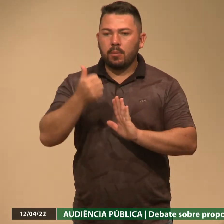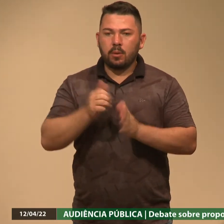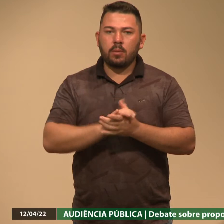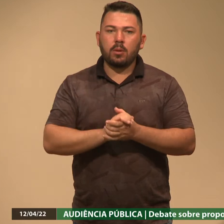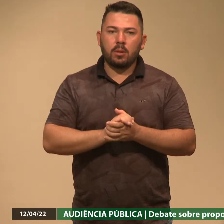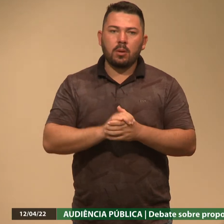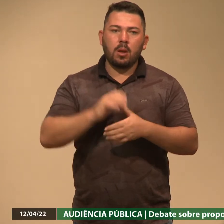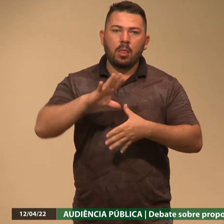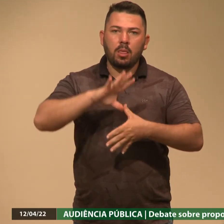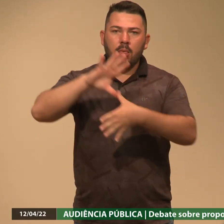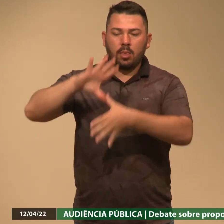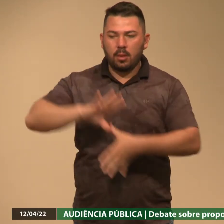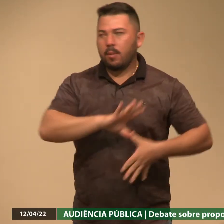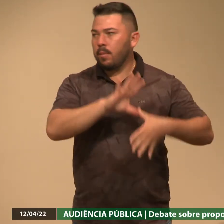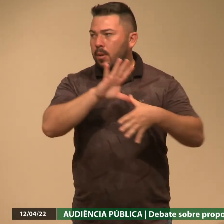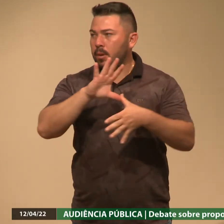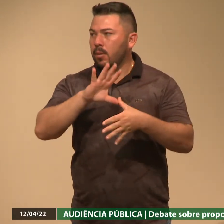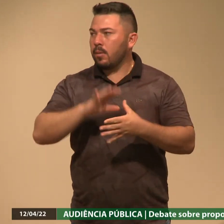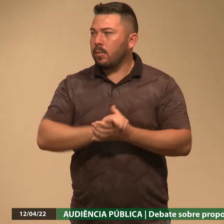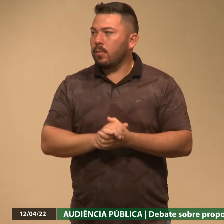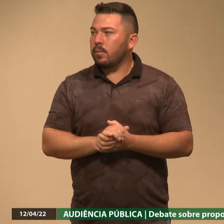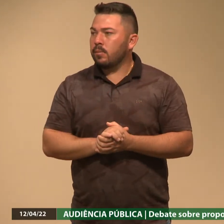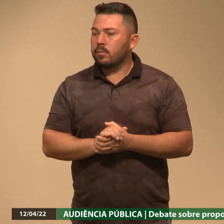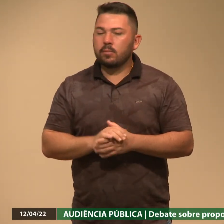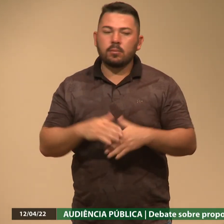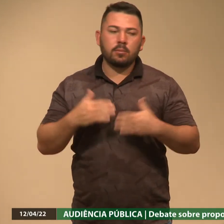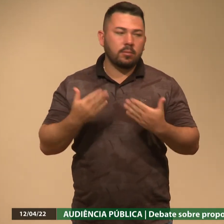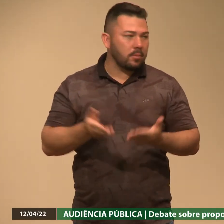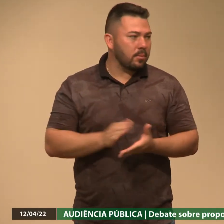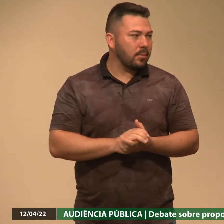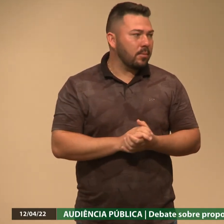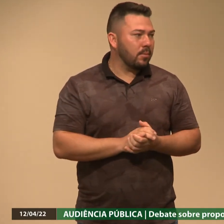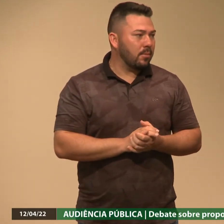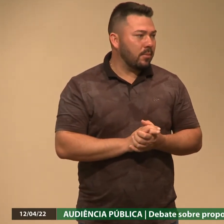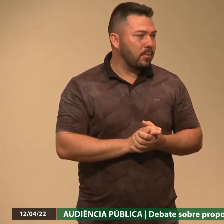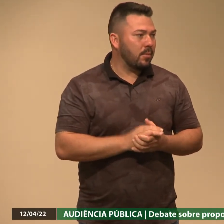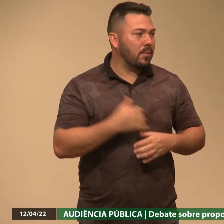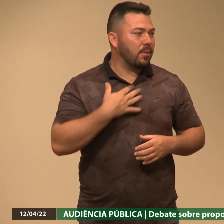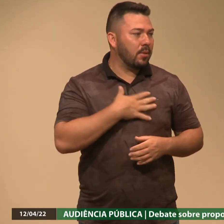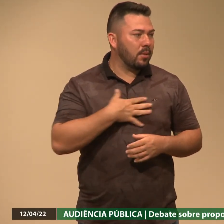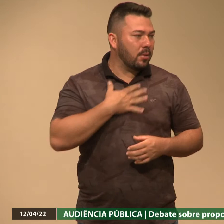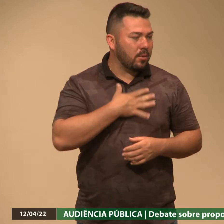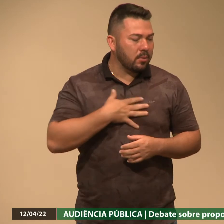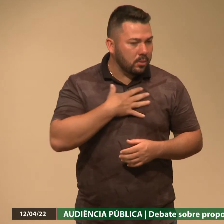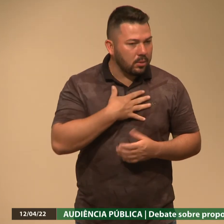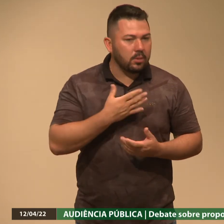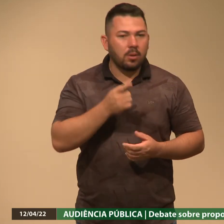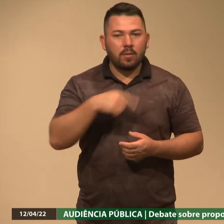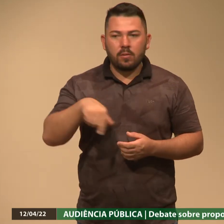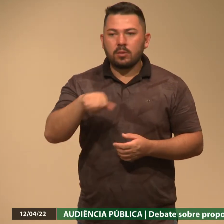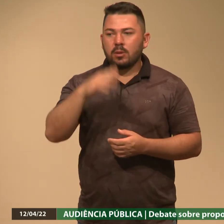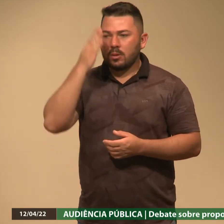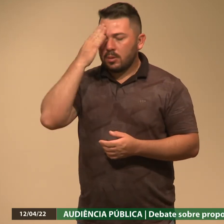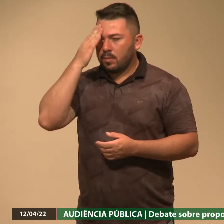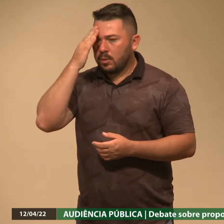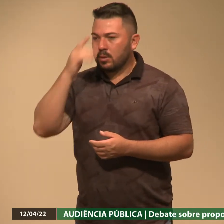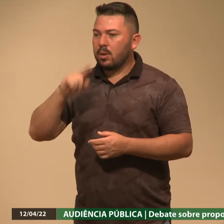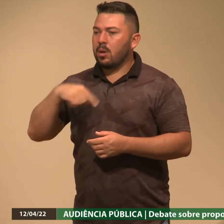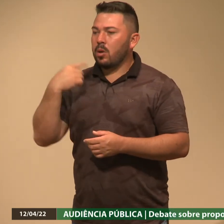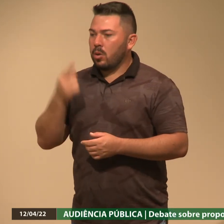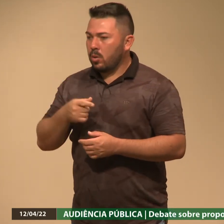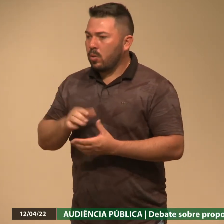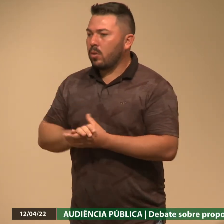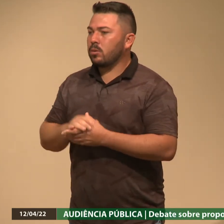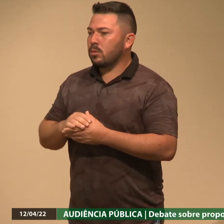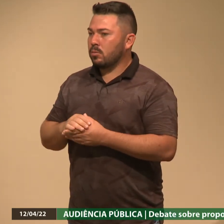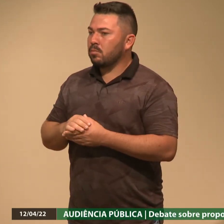da América Latina enfim já falei muito mas eu gostaria de que vocês soubessem que estamos